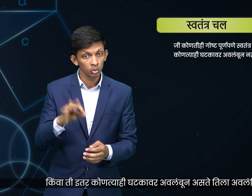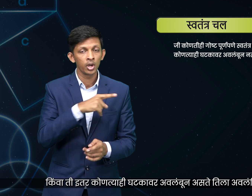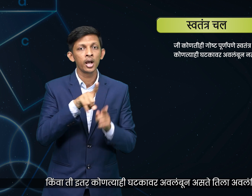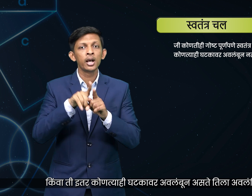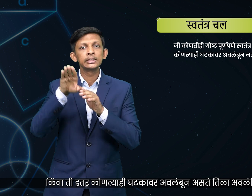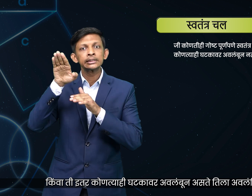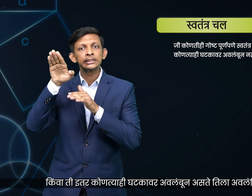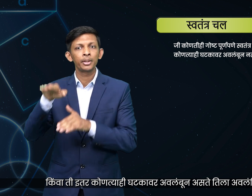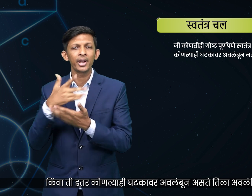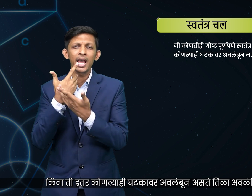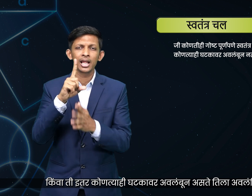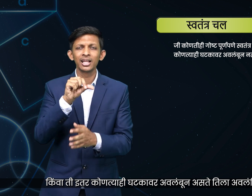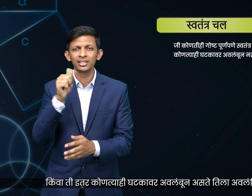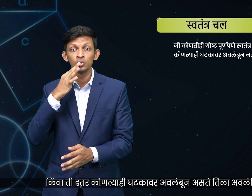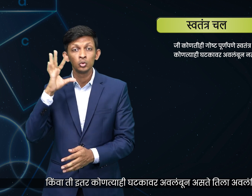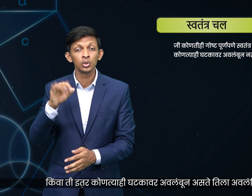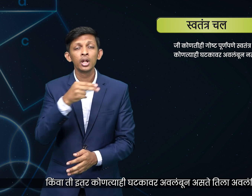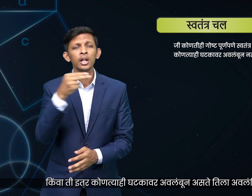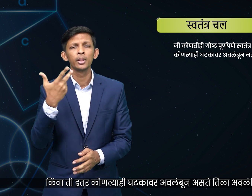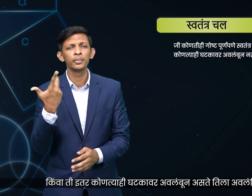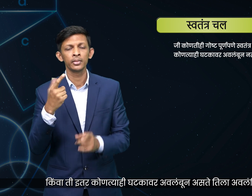असते, तिला अवलंबित चल म्हणतात.